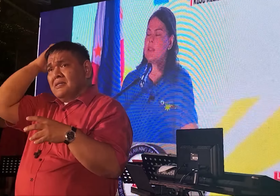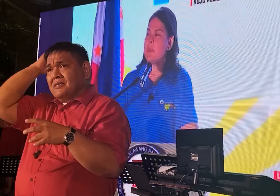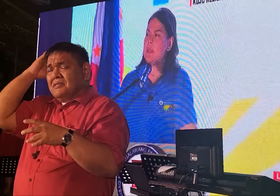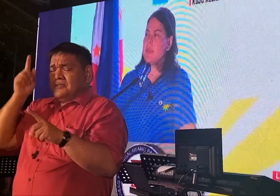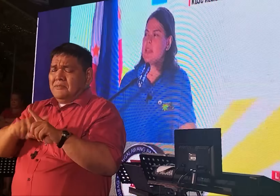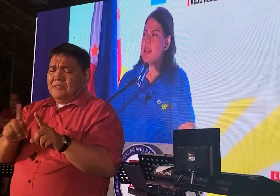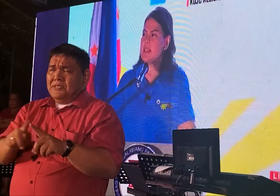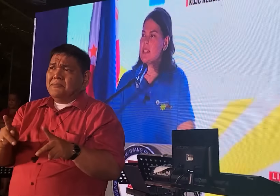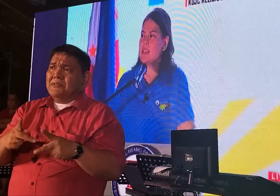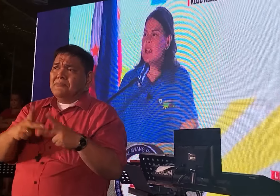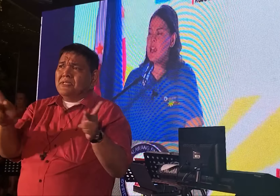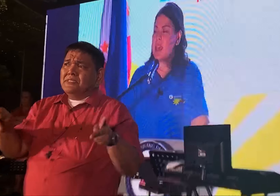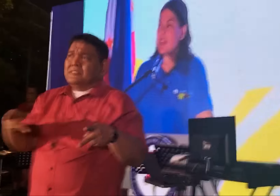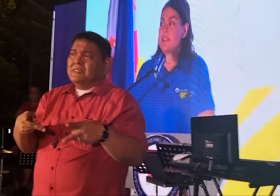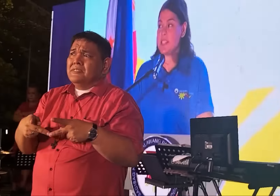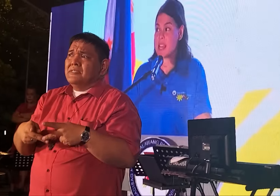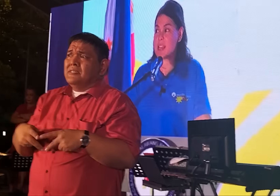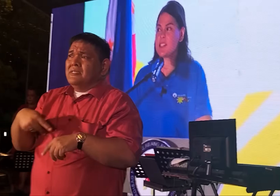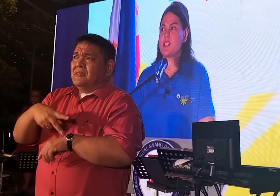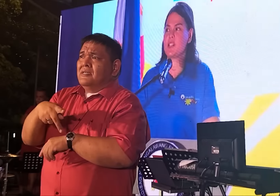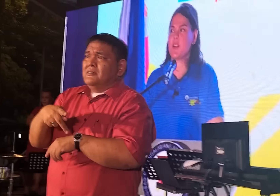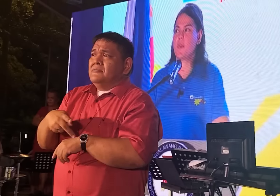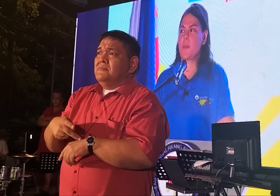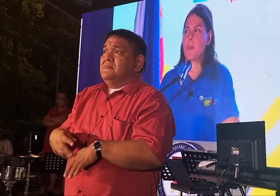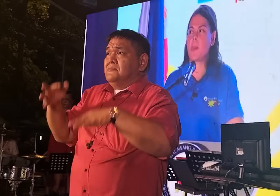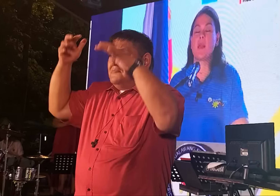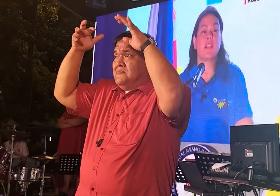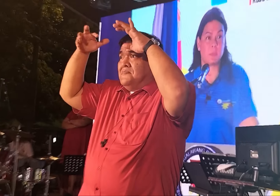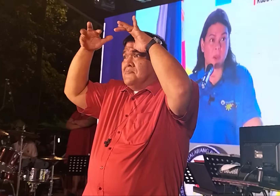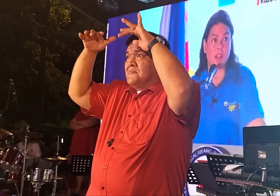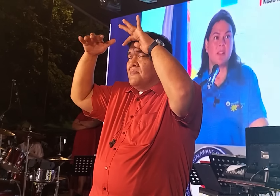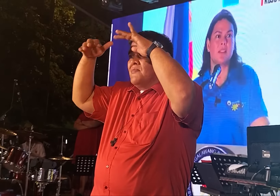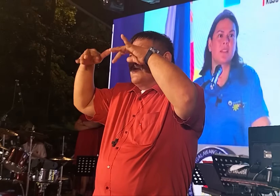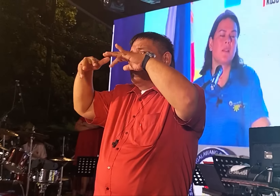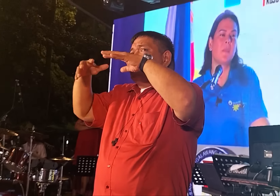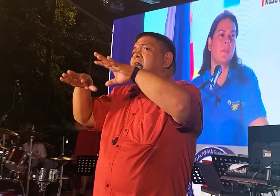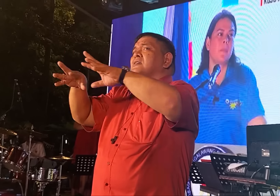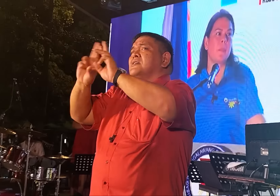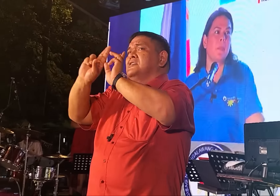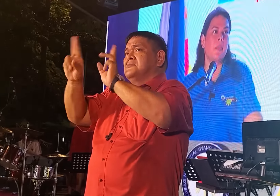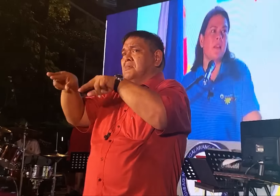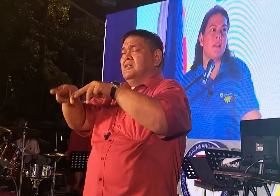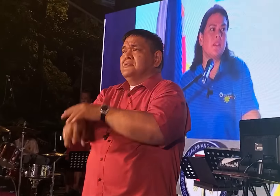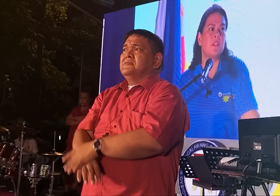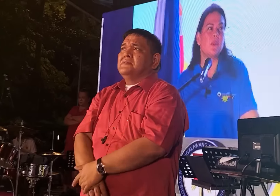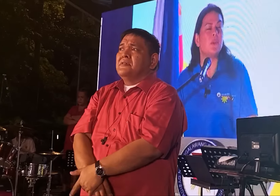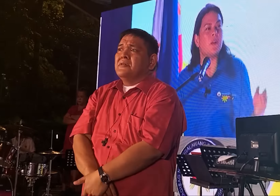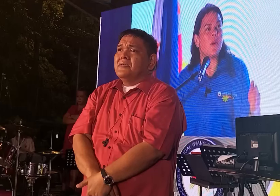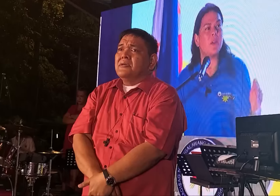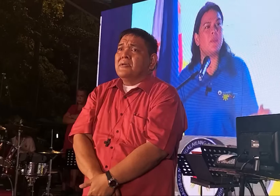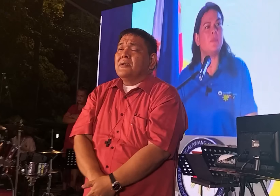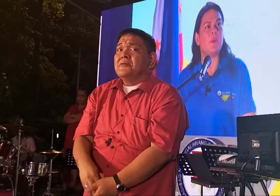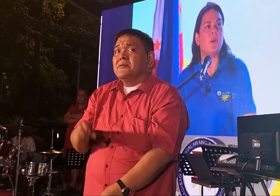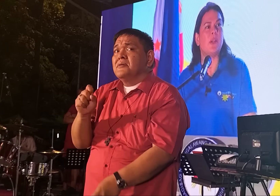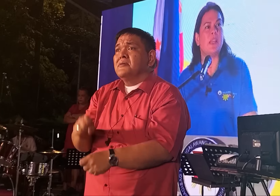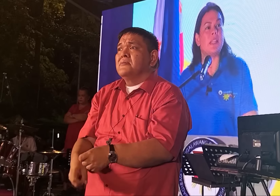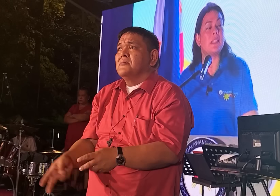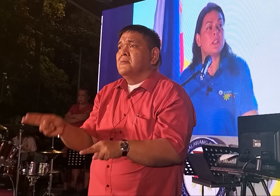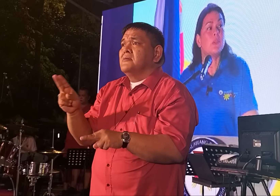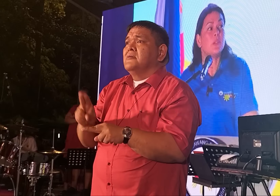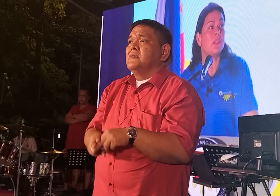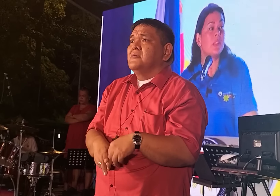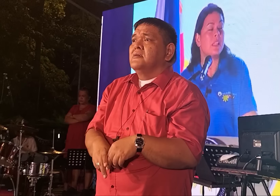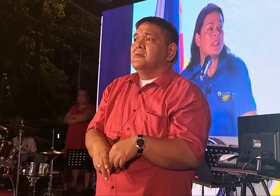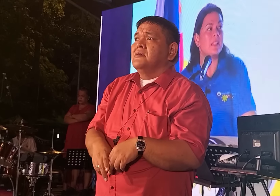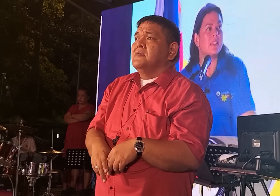ibang lugar ng Pilipinas, ay ang disaster response. So nung ako ay umupo,